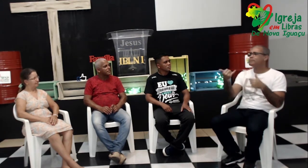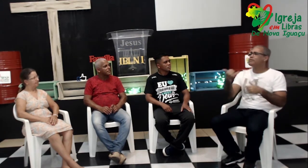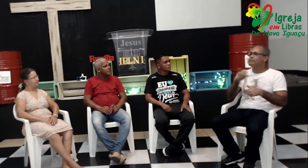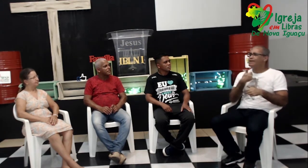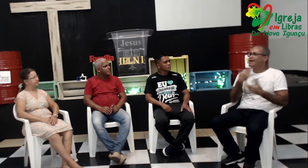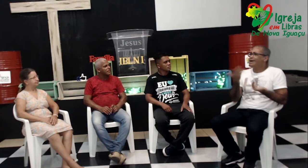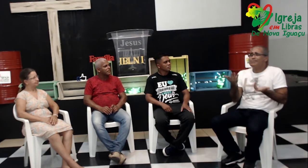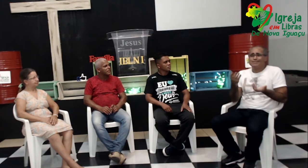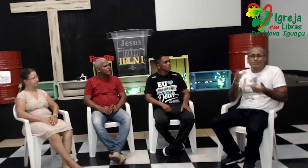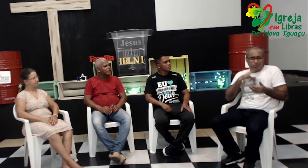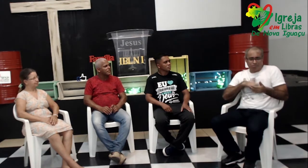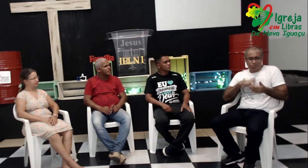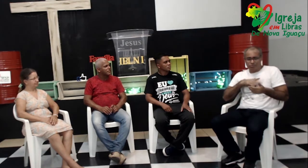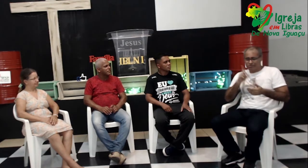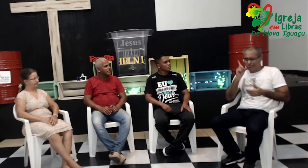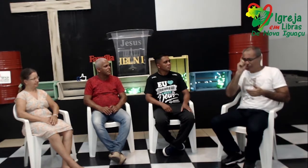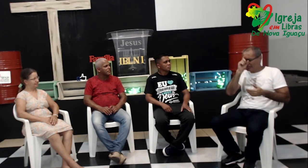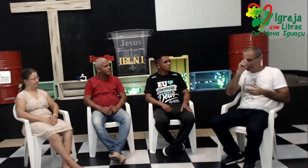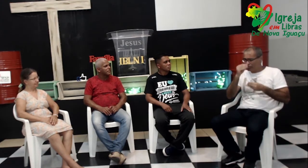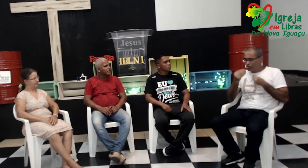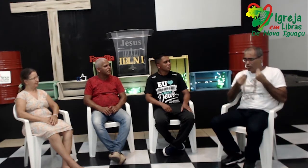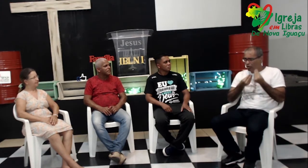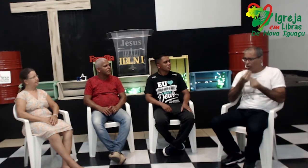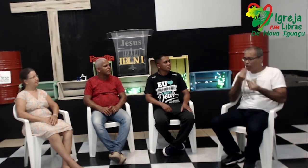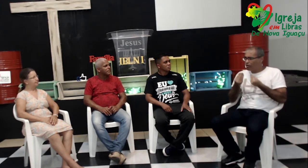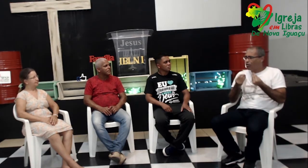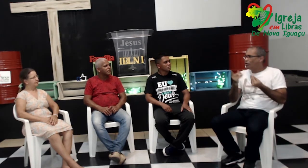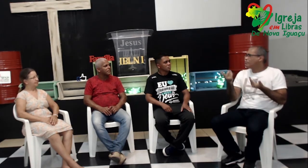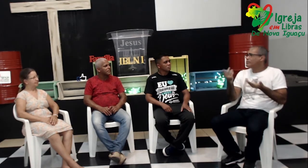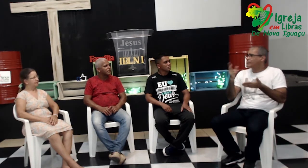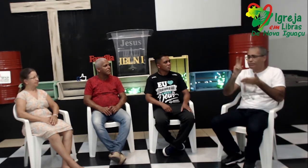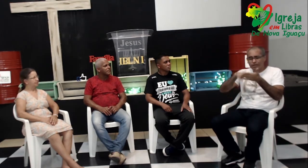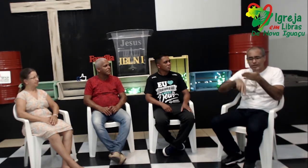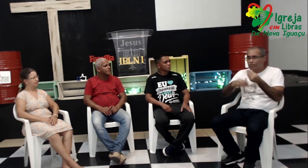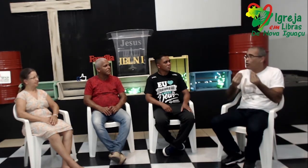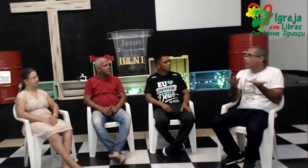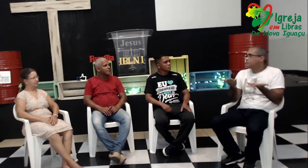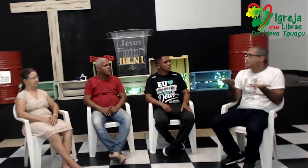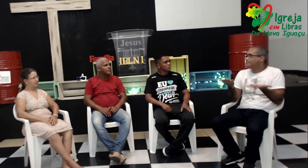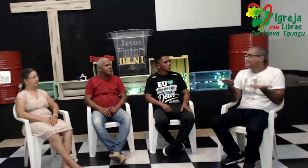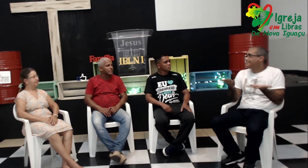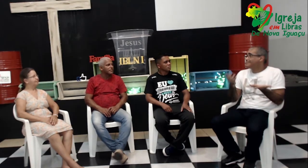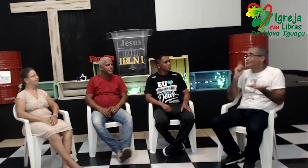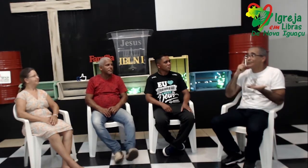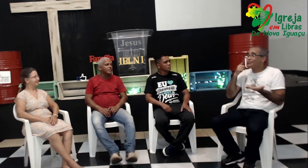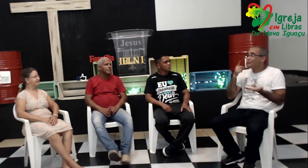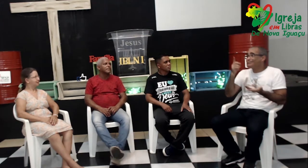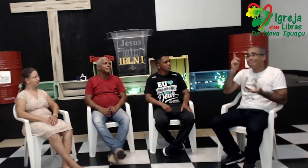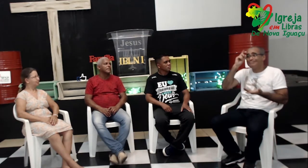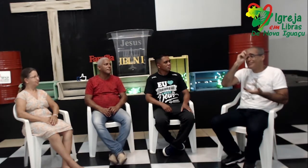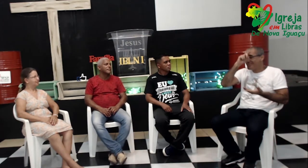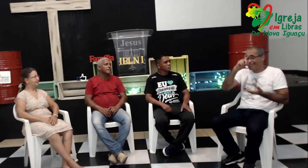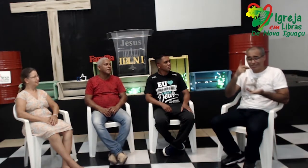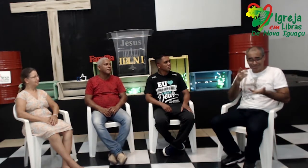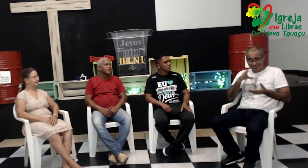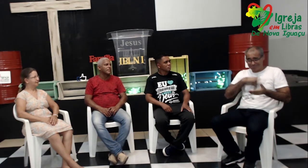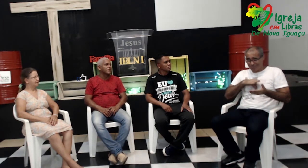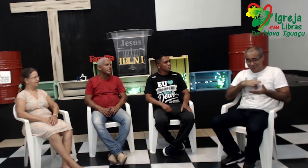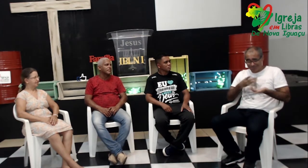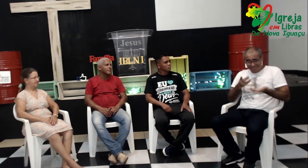pessoas, às vezes, Tereza, me falam, mas ler a Bíblia é muito difícil, as palavras são difíceis, o português é